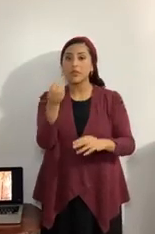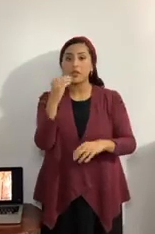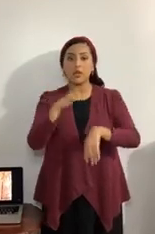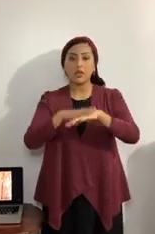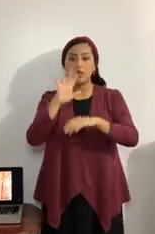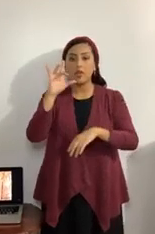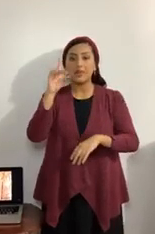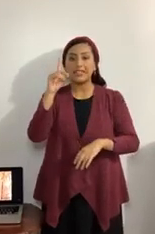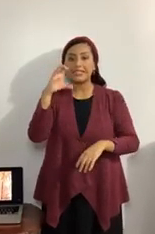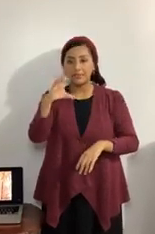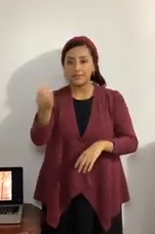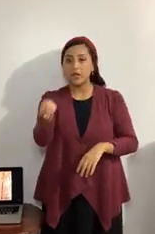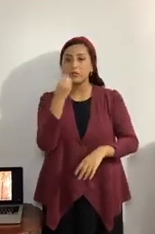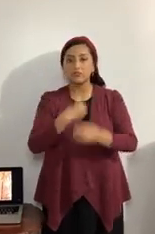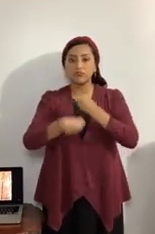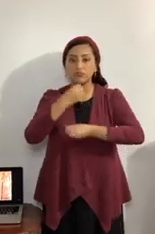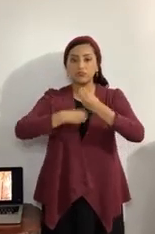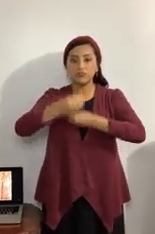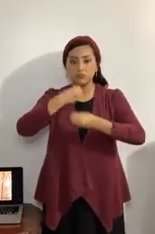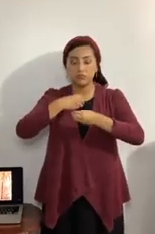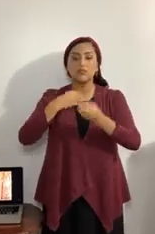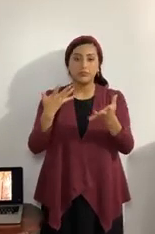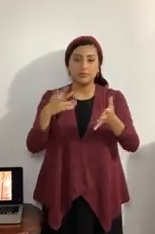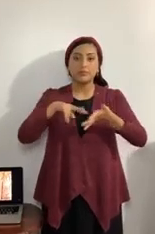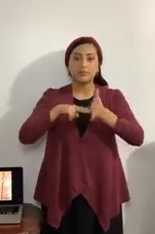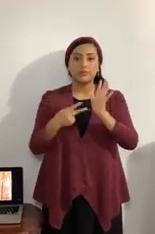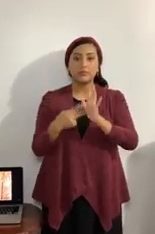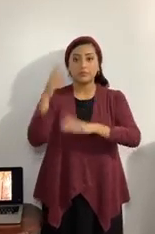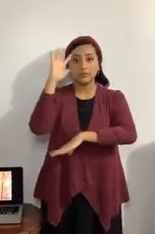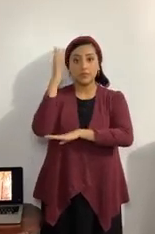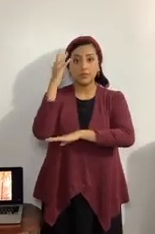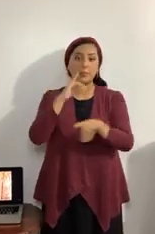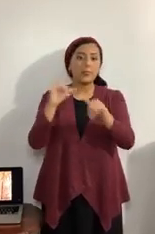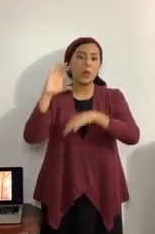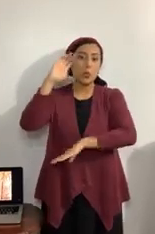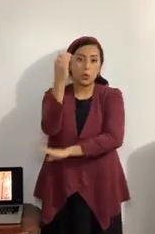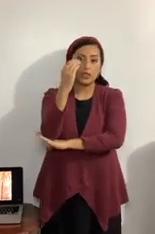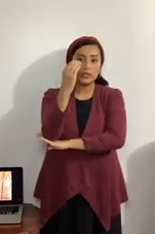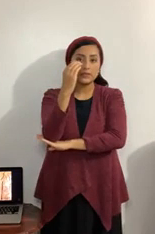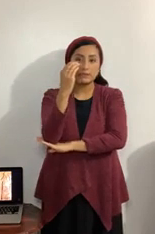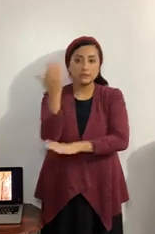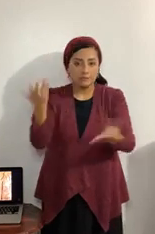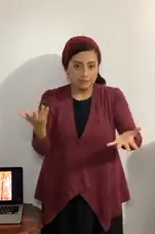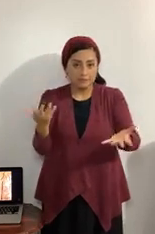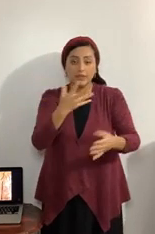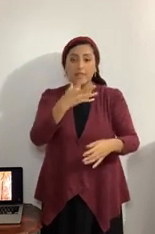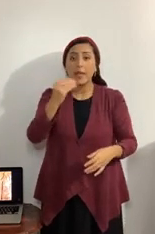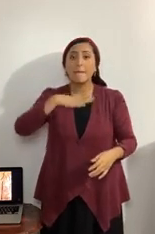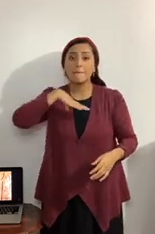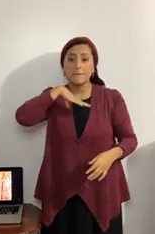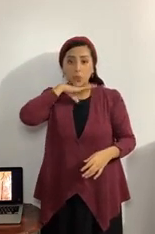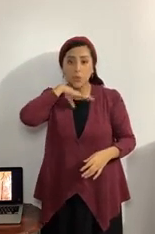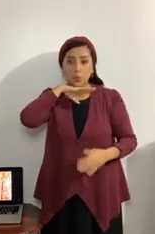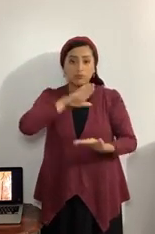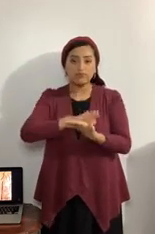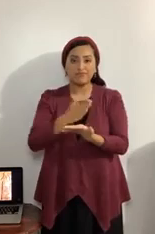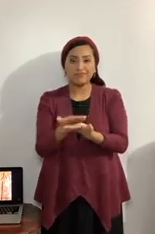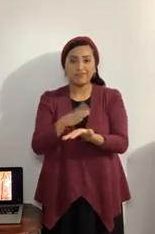diciembre. Por lo tanto, el árbol es el árbol de Navidad y el puerco asado es las